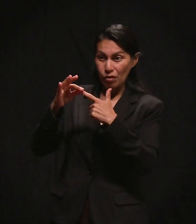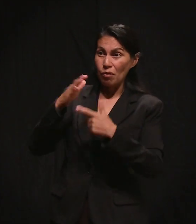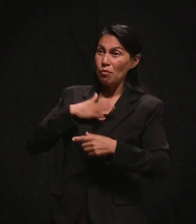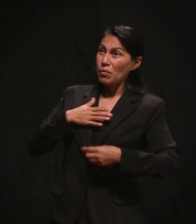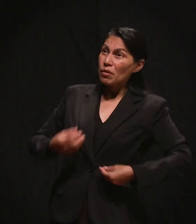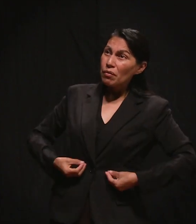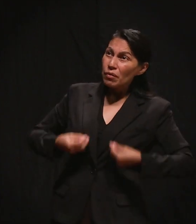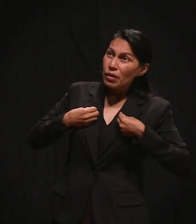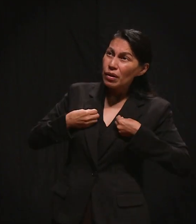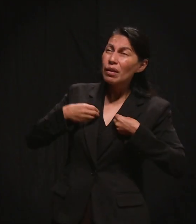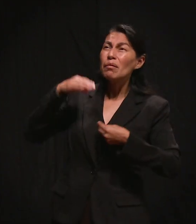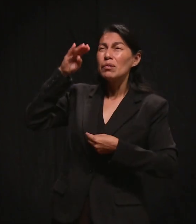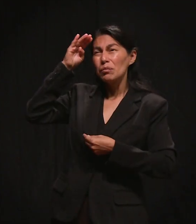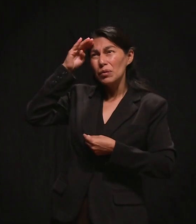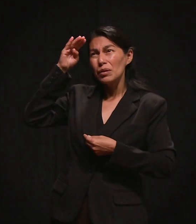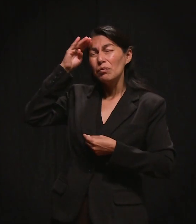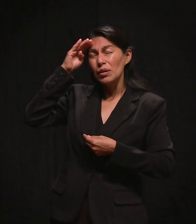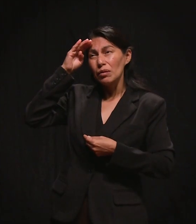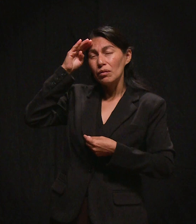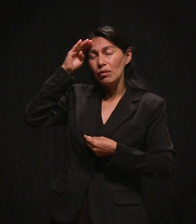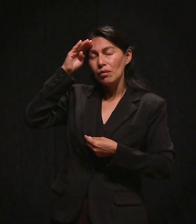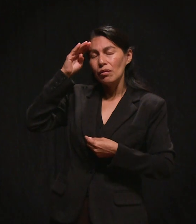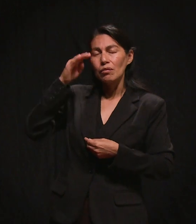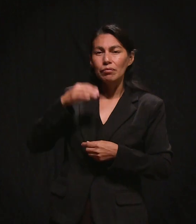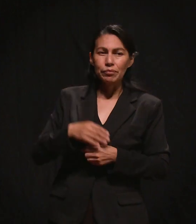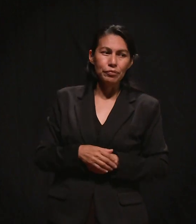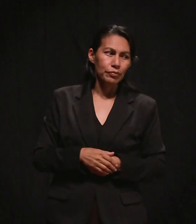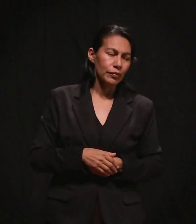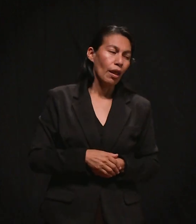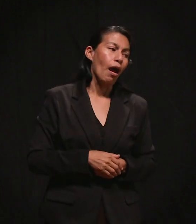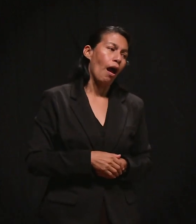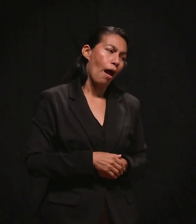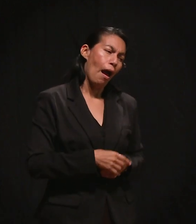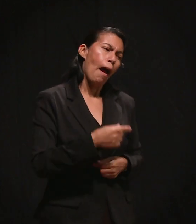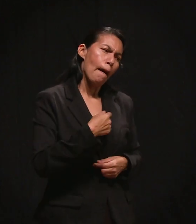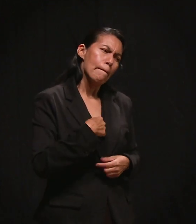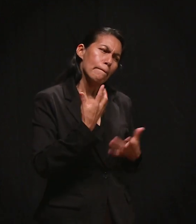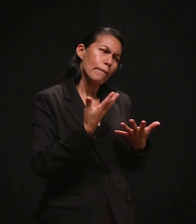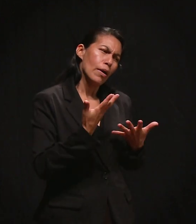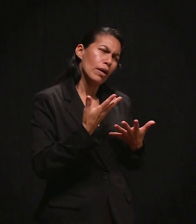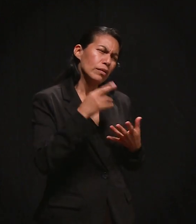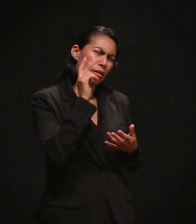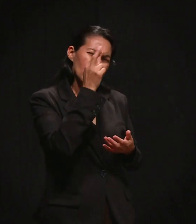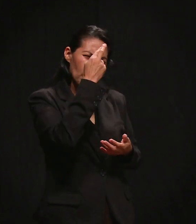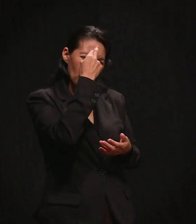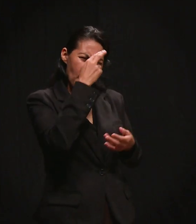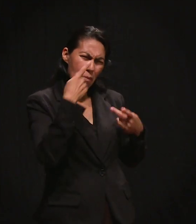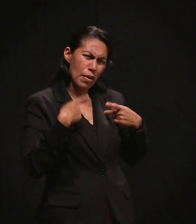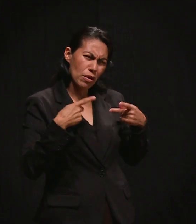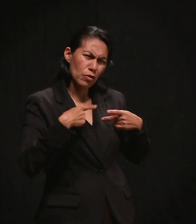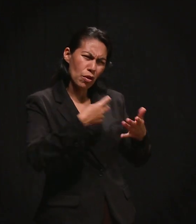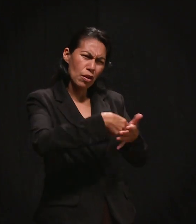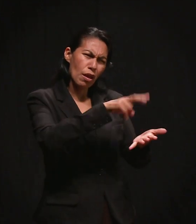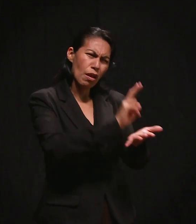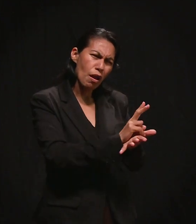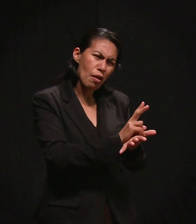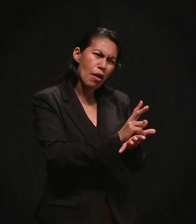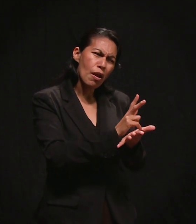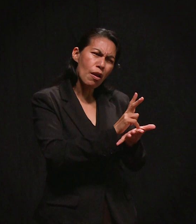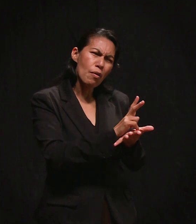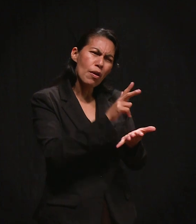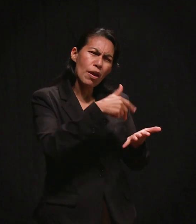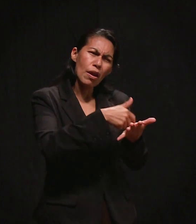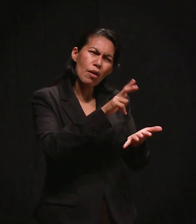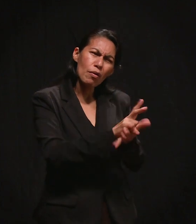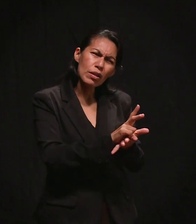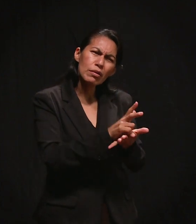pensamientos. Me hace recordar a varios personajes, héroes de la Biblia, que también pidieron algo antes de emprender